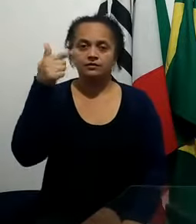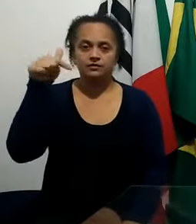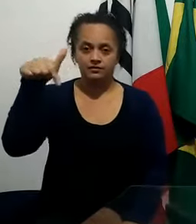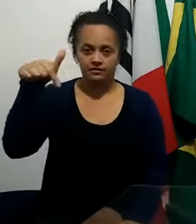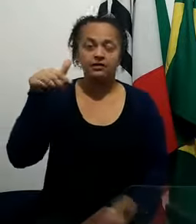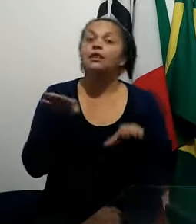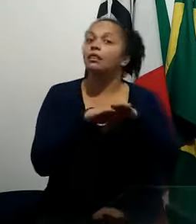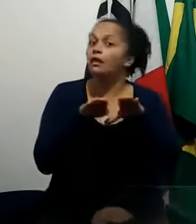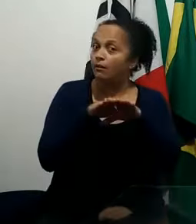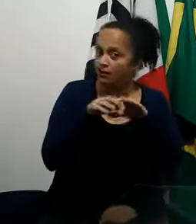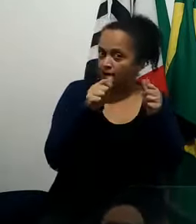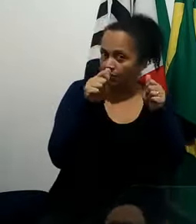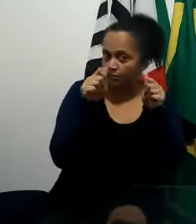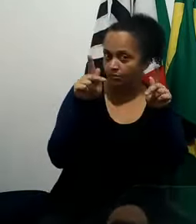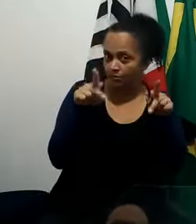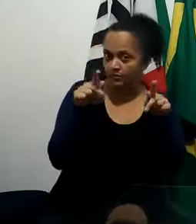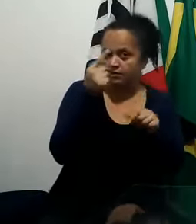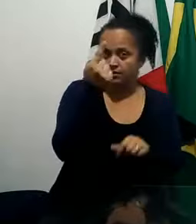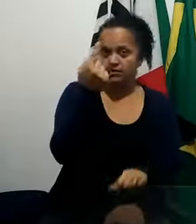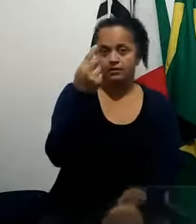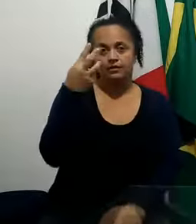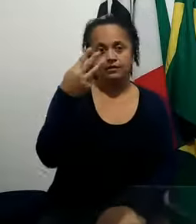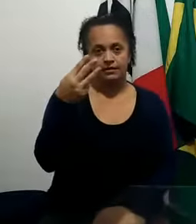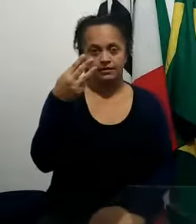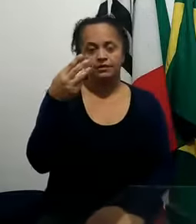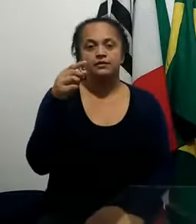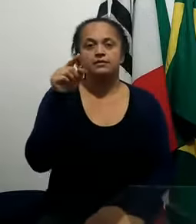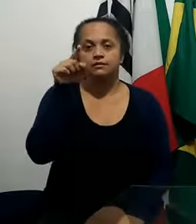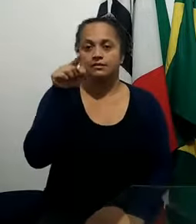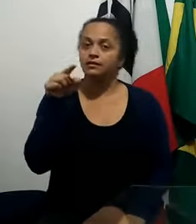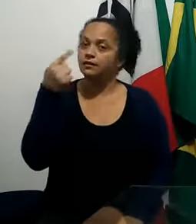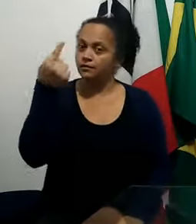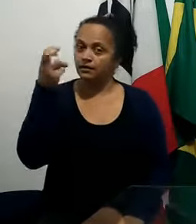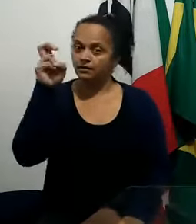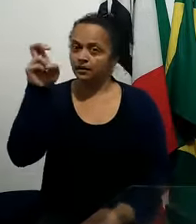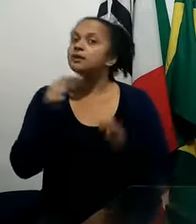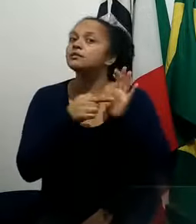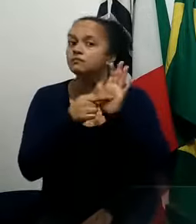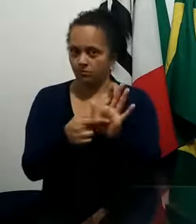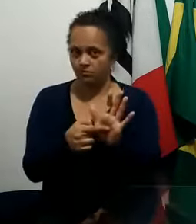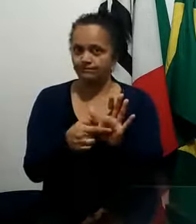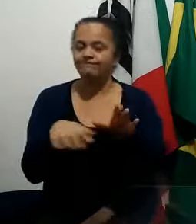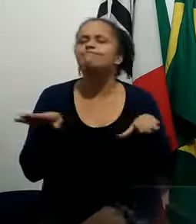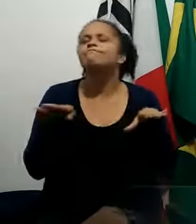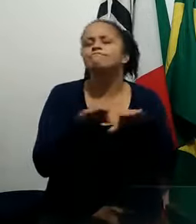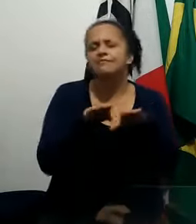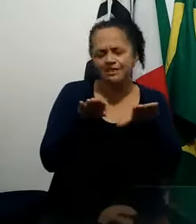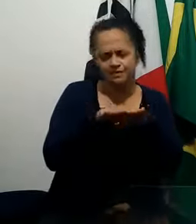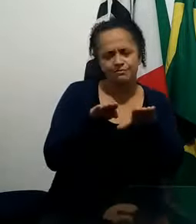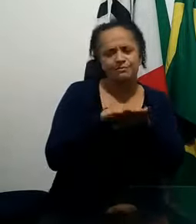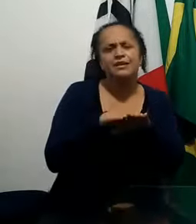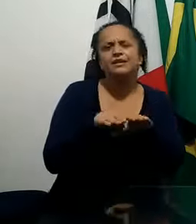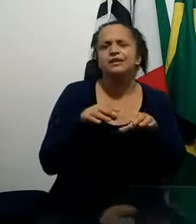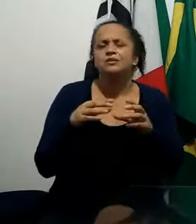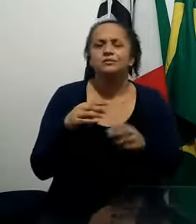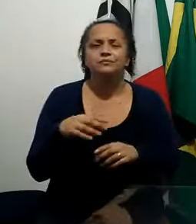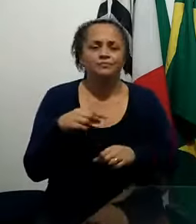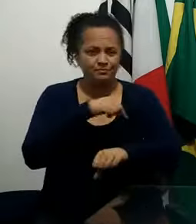isso. Será um tempo de ira de Deus e de juízo contra os